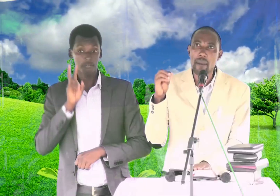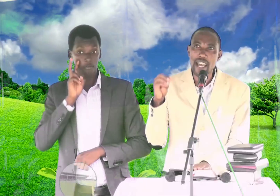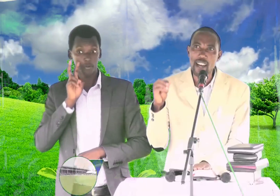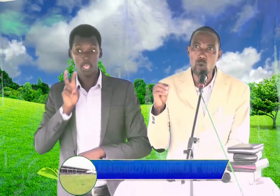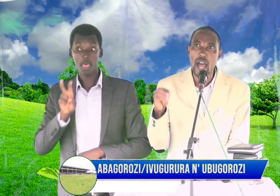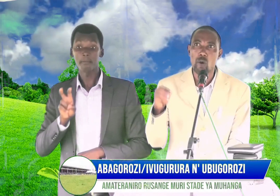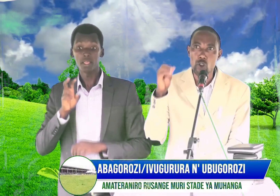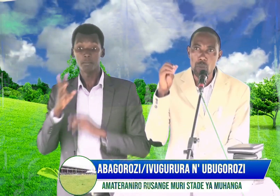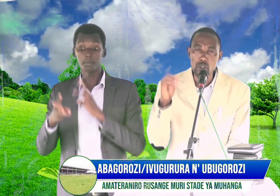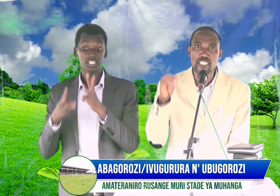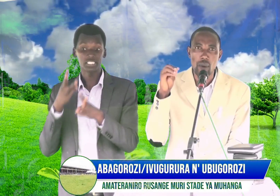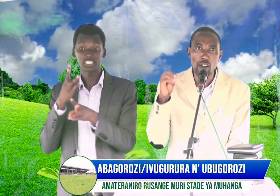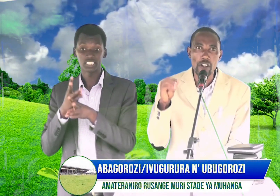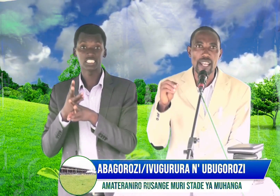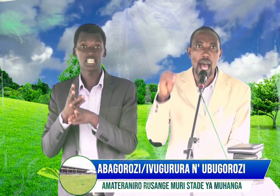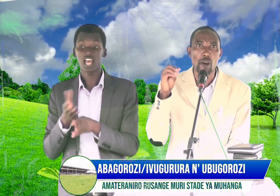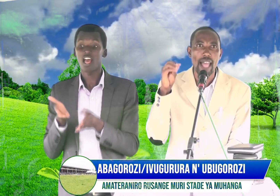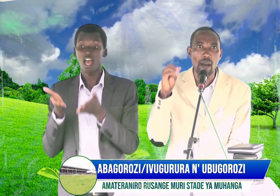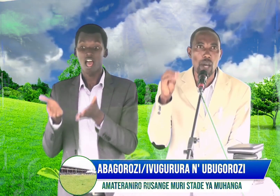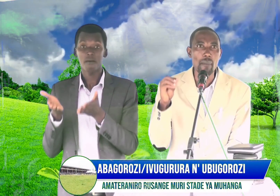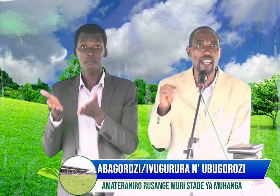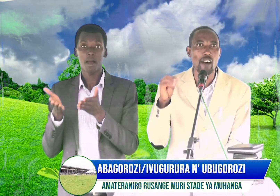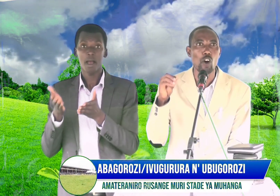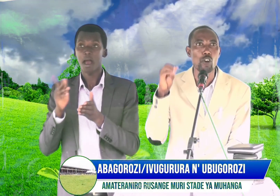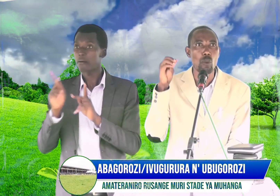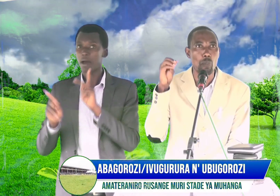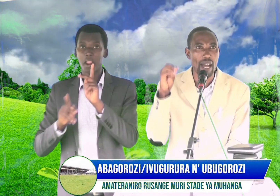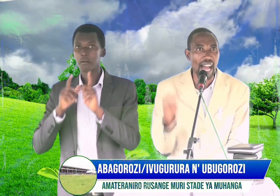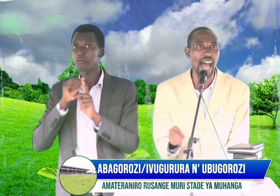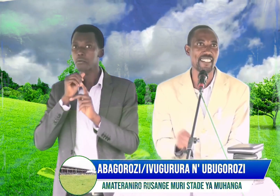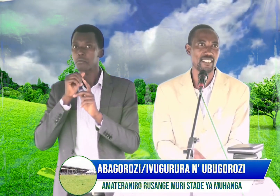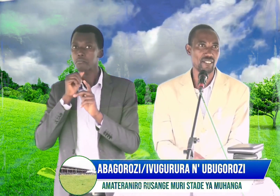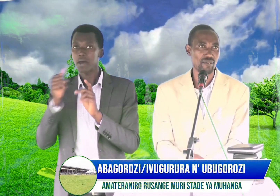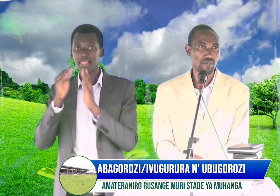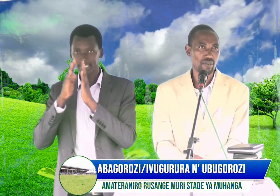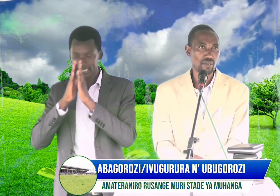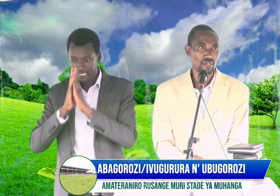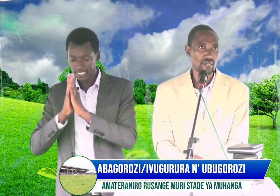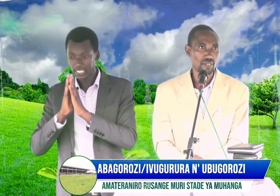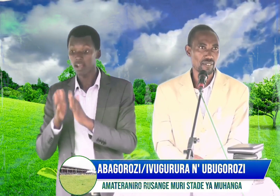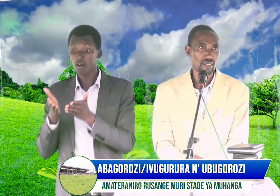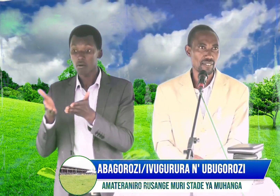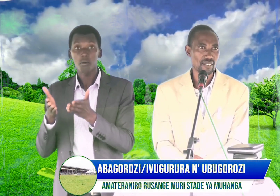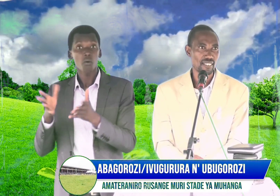abapagani bajya baragura uyu munsi wa none ntabwo yakwemerera ngo ni umupagani